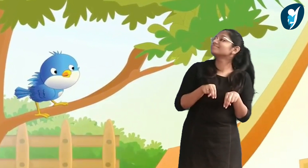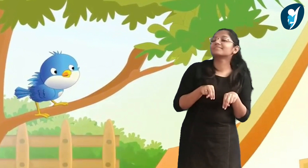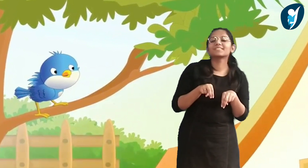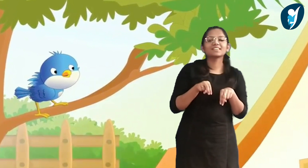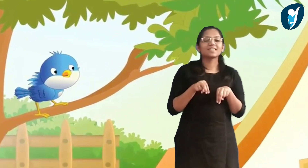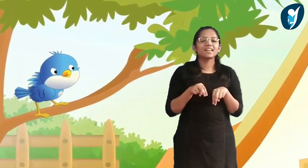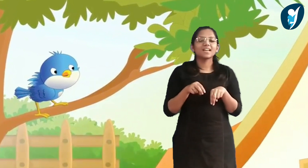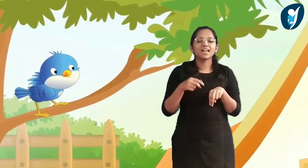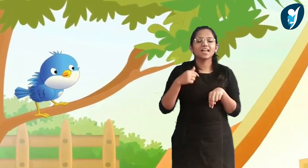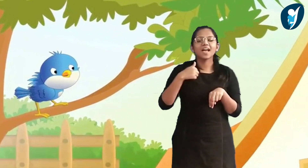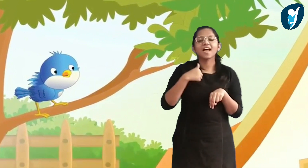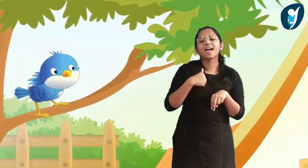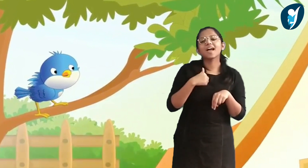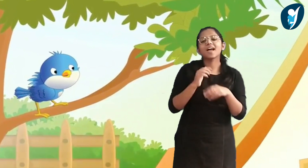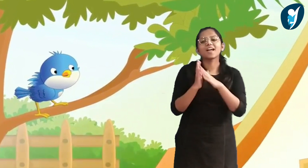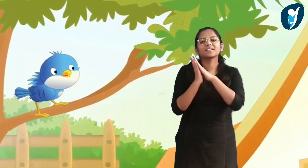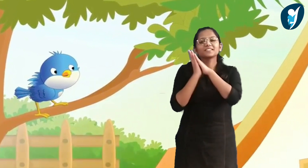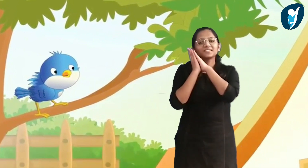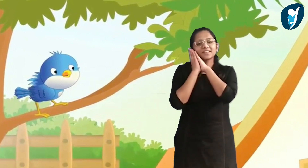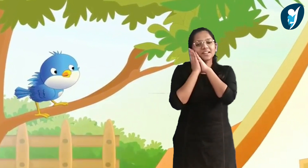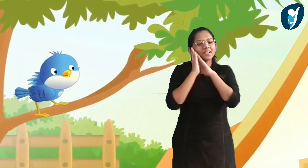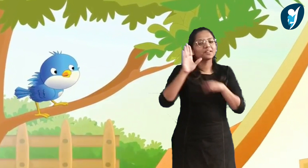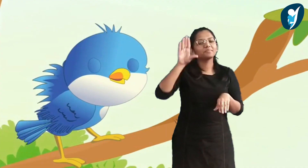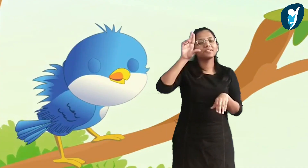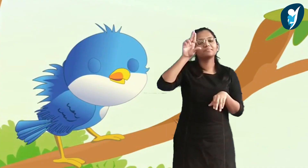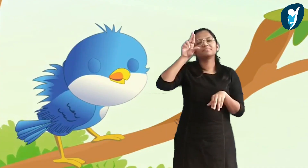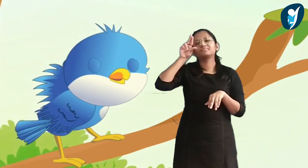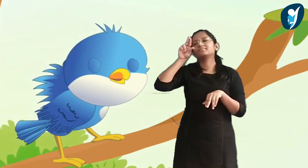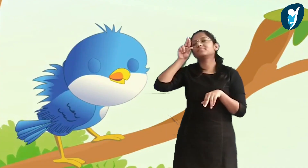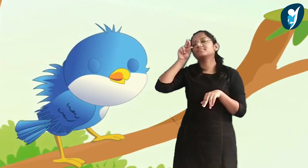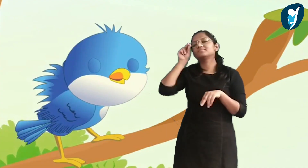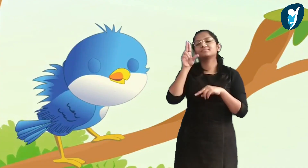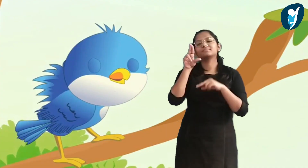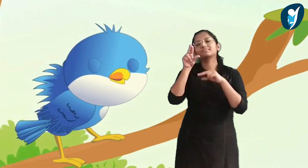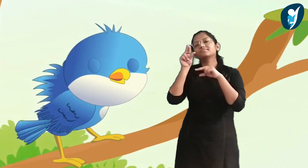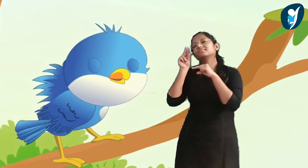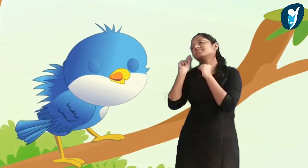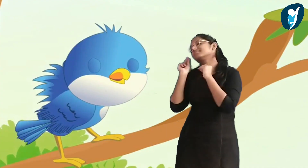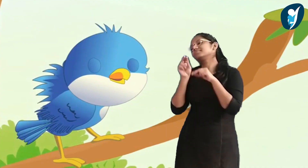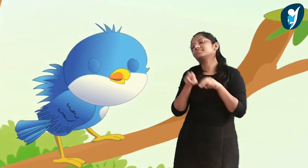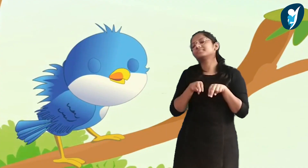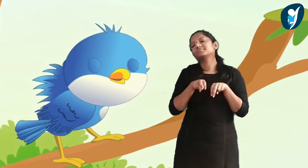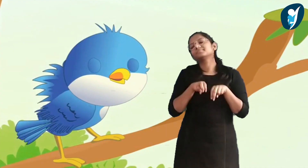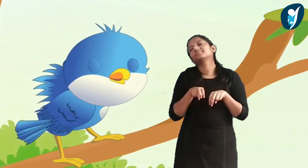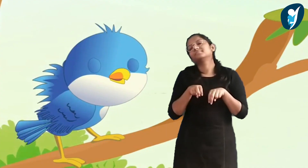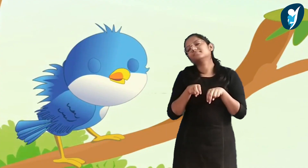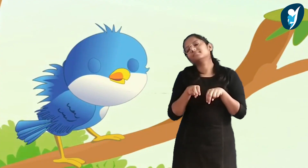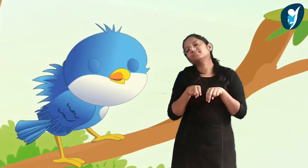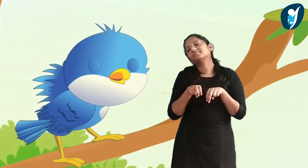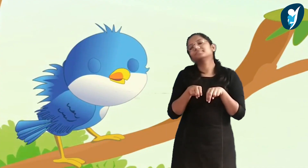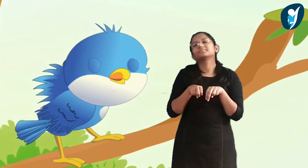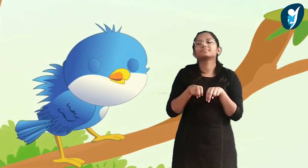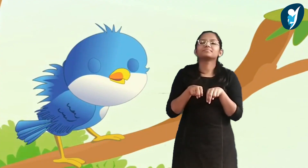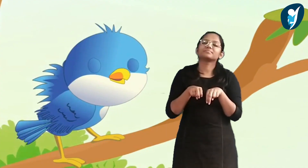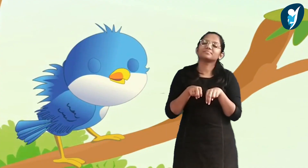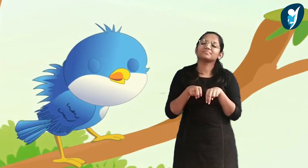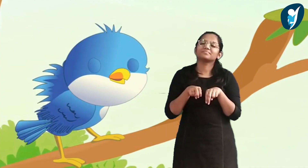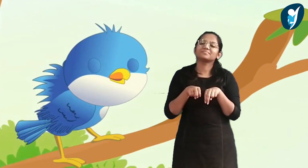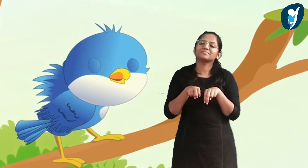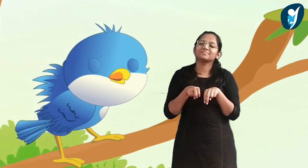वो भी धूप में सो गई, अब कोई नहीं है। वो भी धूप में सो गई,